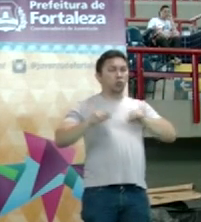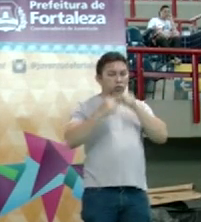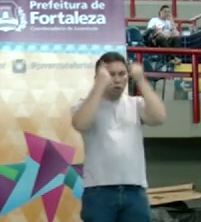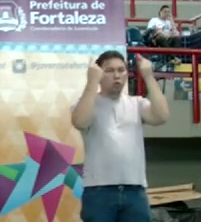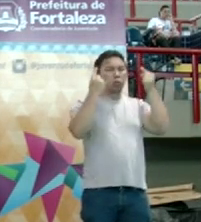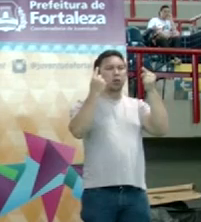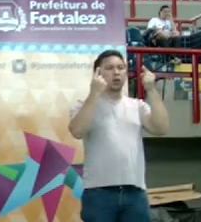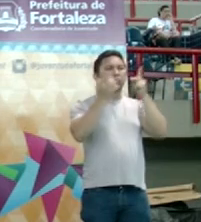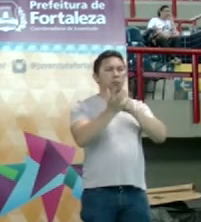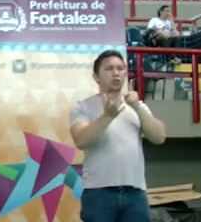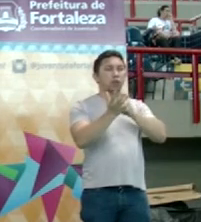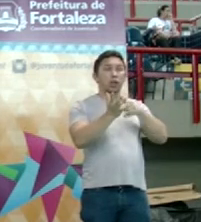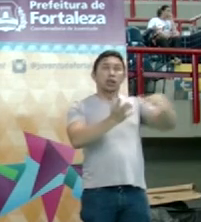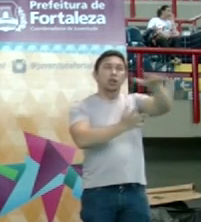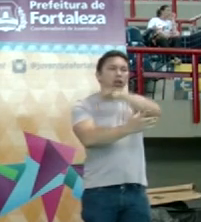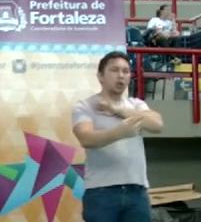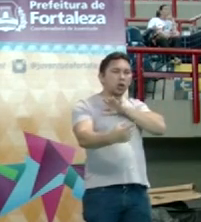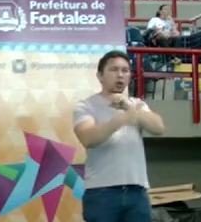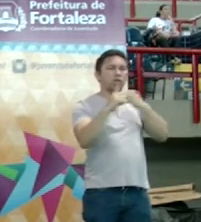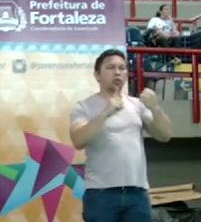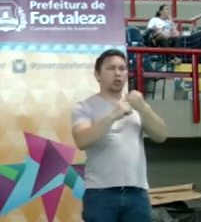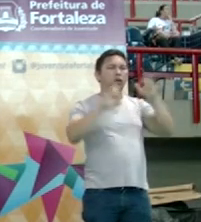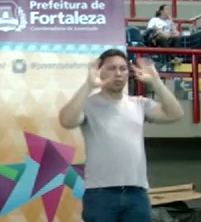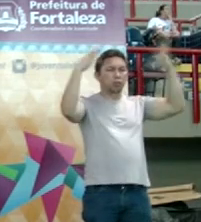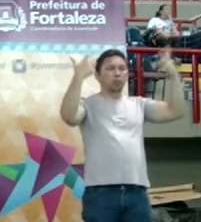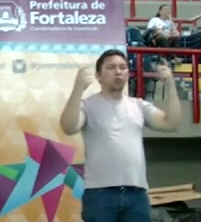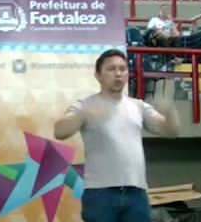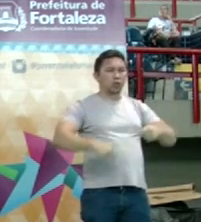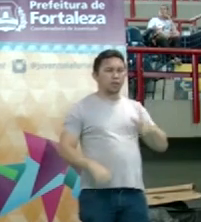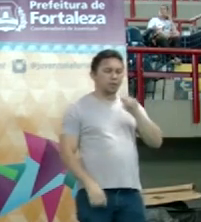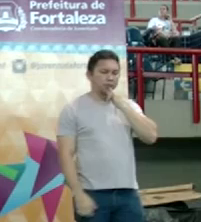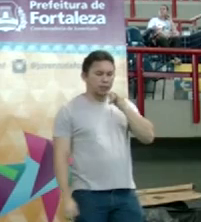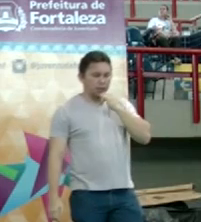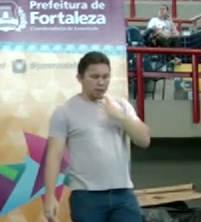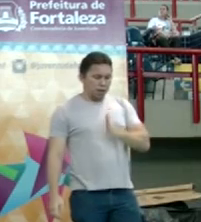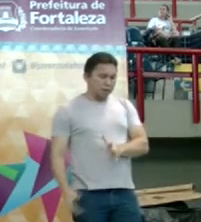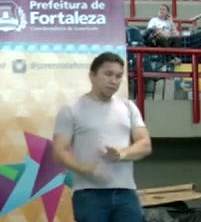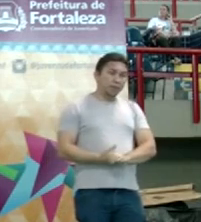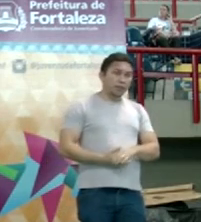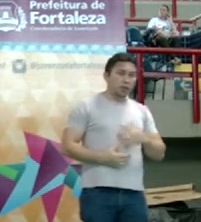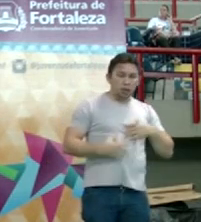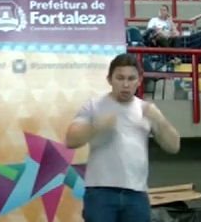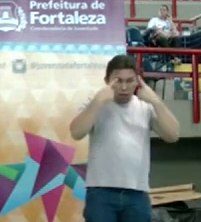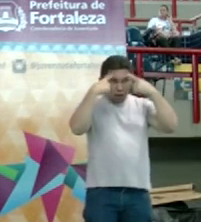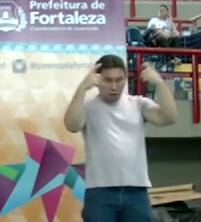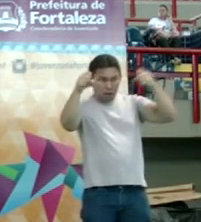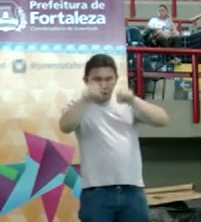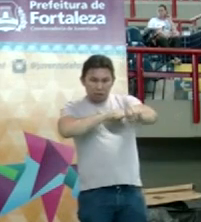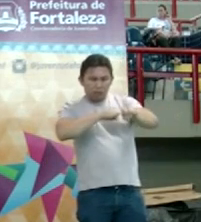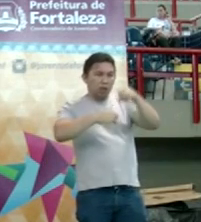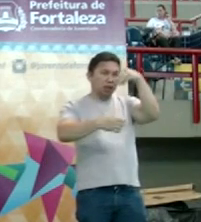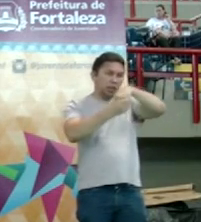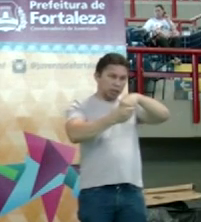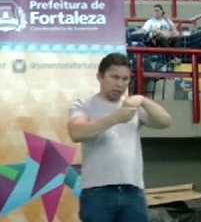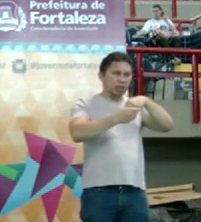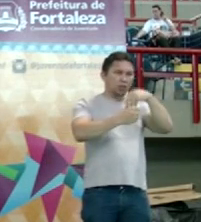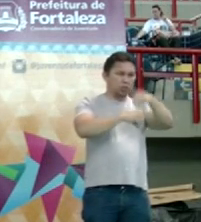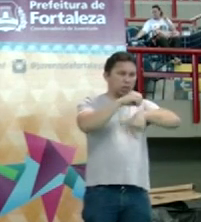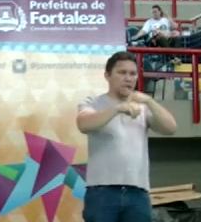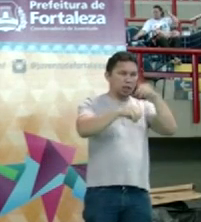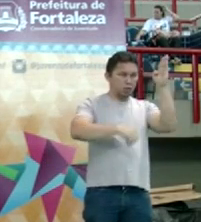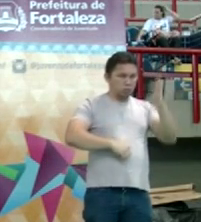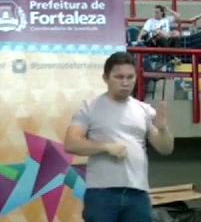ser executado na sociedade. Por exemplo, se eu estou insatisfeito com a violência no meu país, eu não